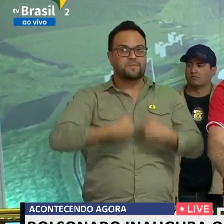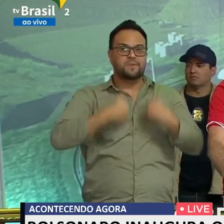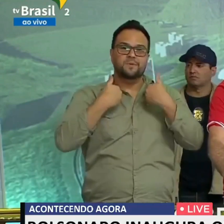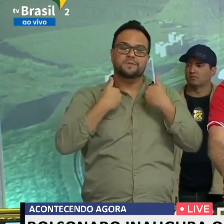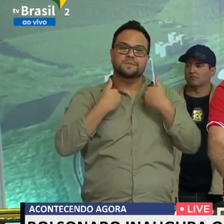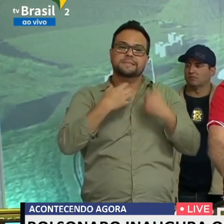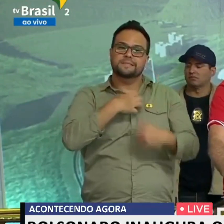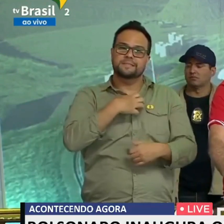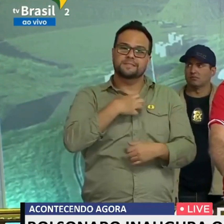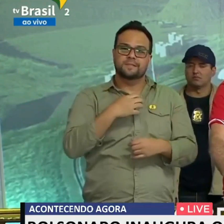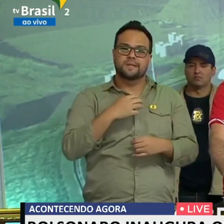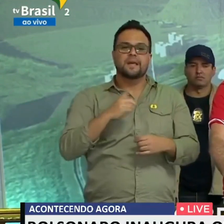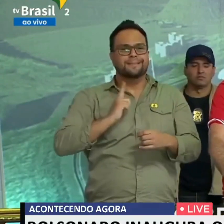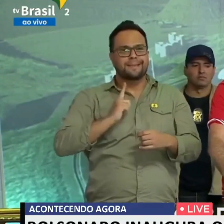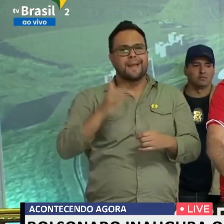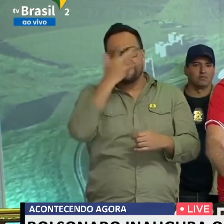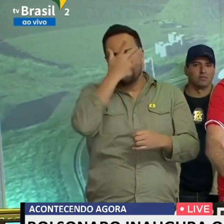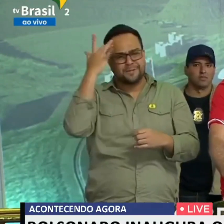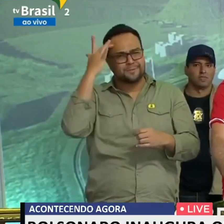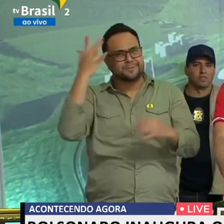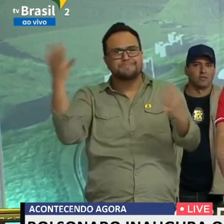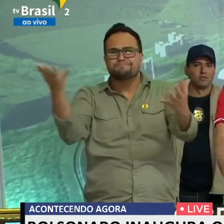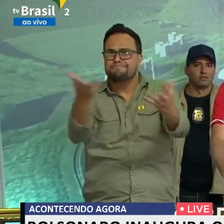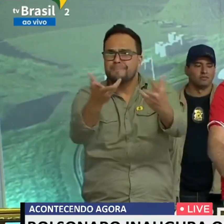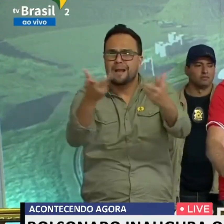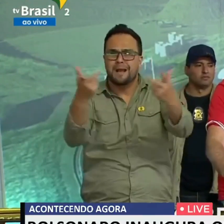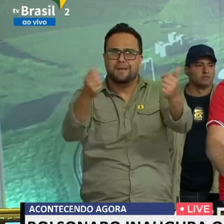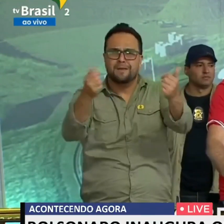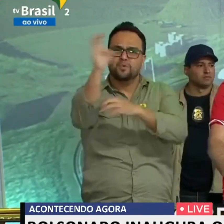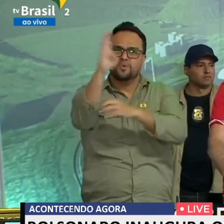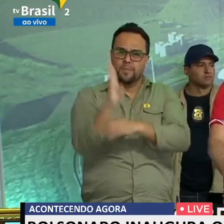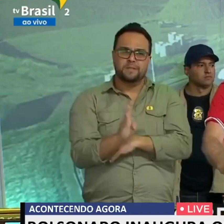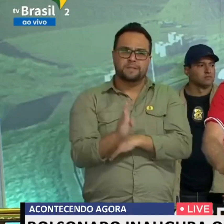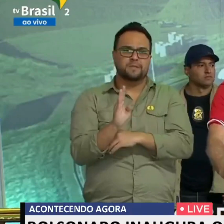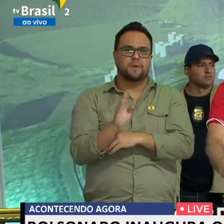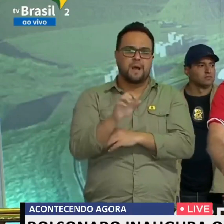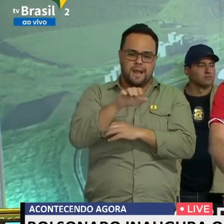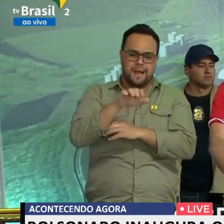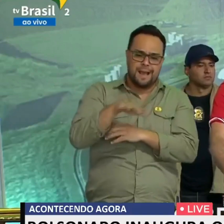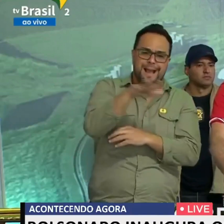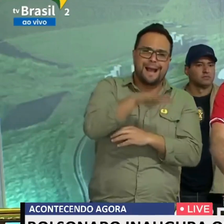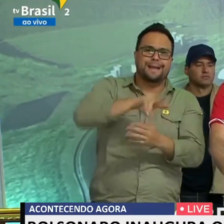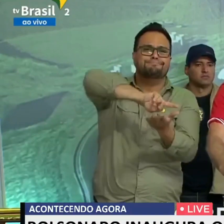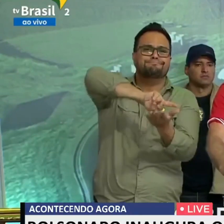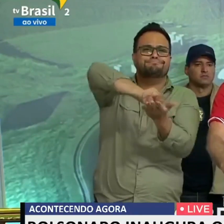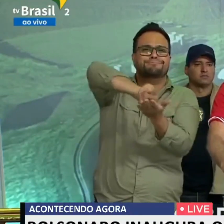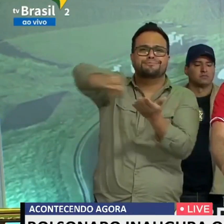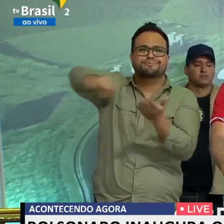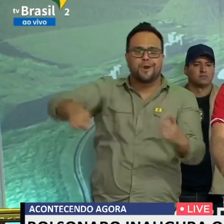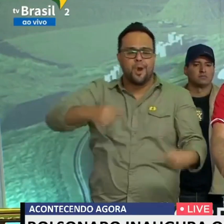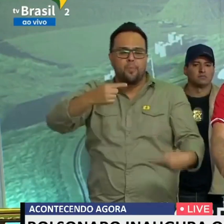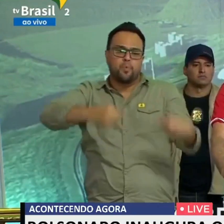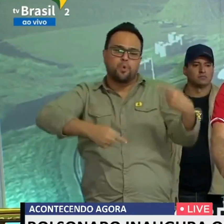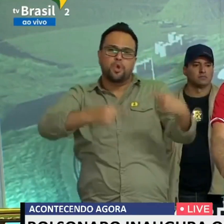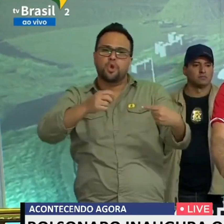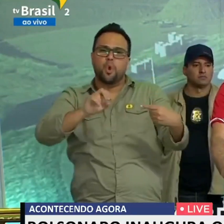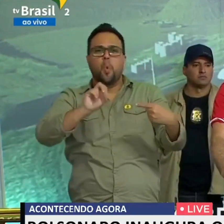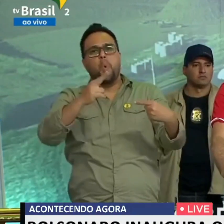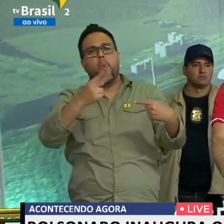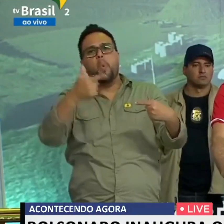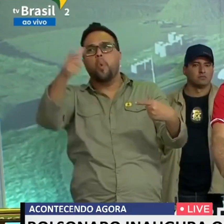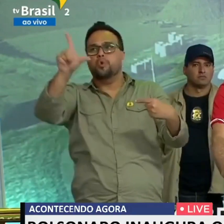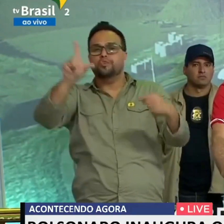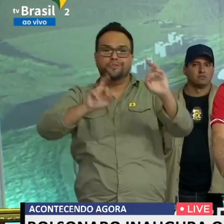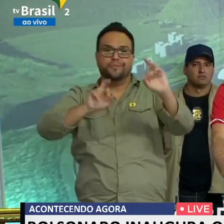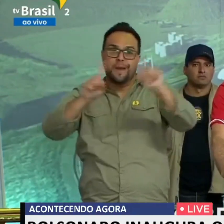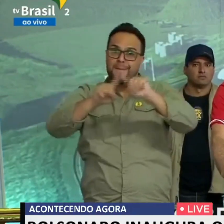Nós temos pessoas maravilhosas em nosso Brasil, em todas as áreas, políticas ou não. O